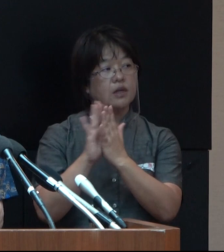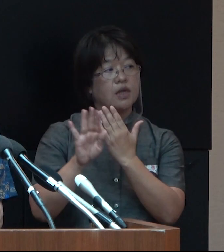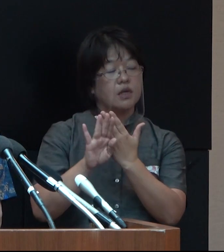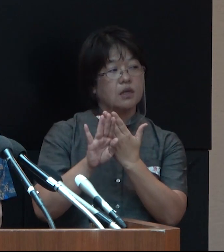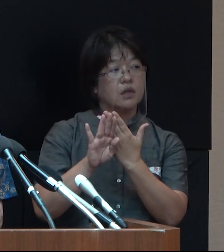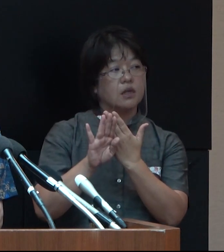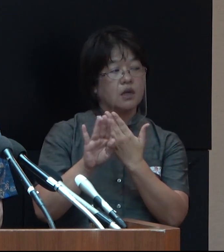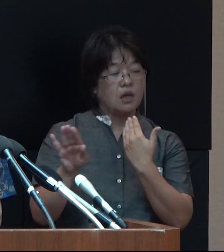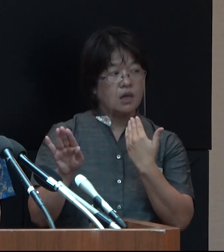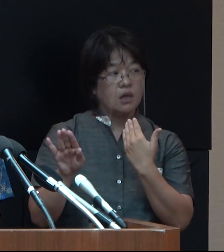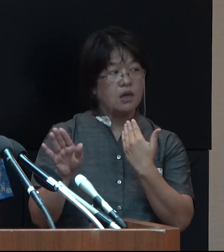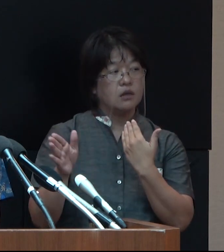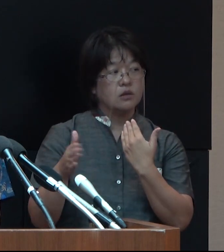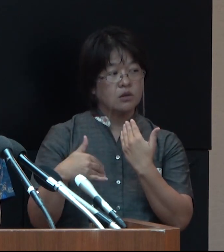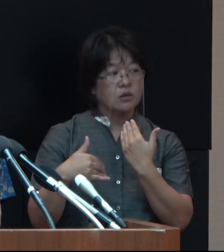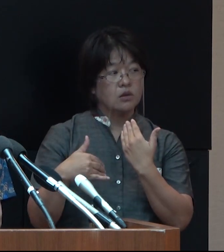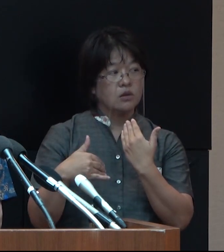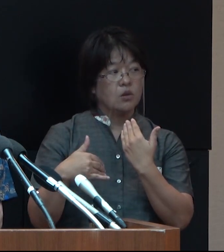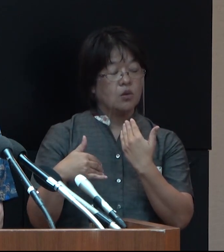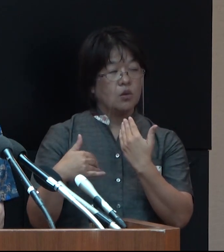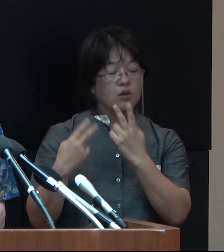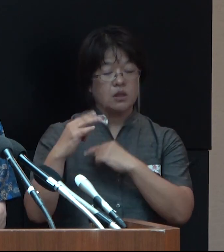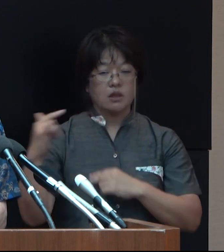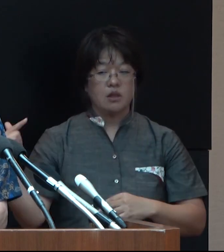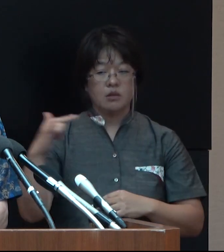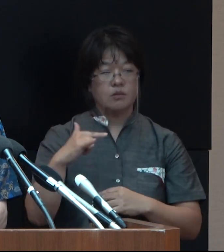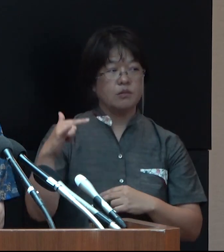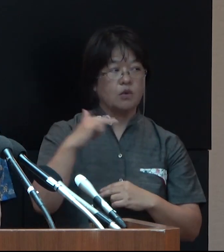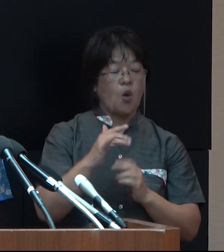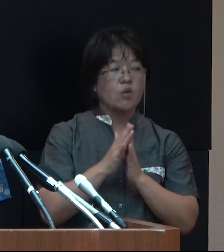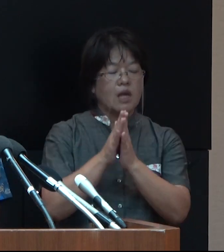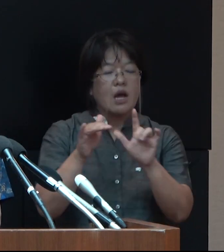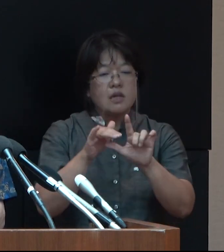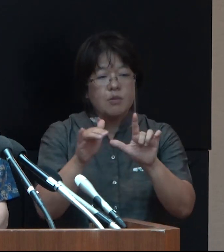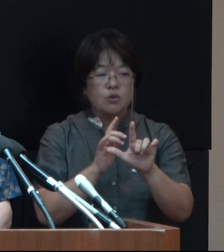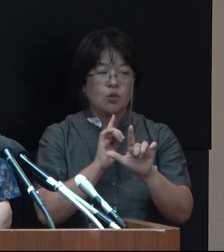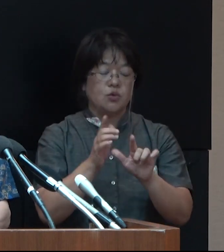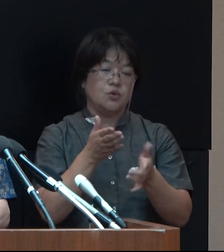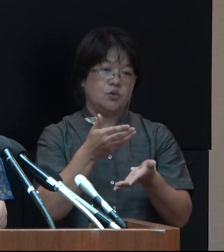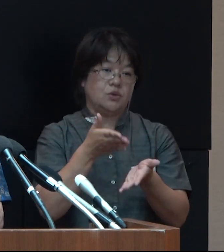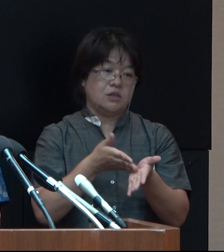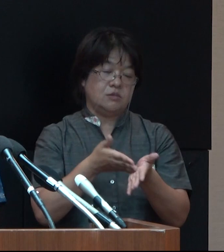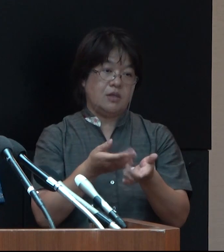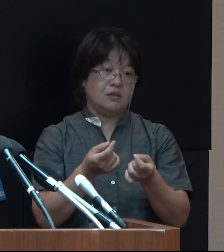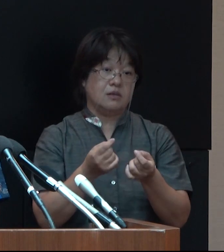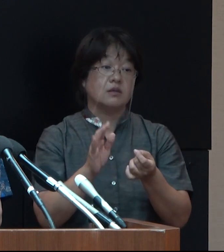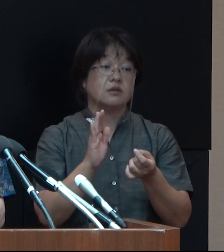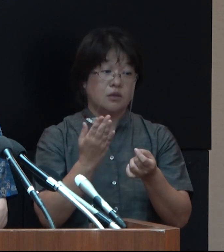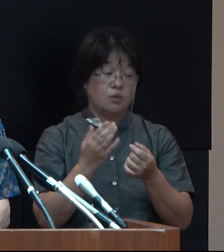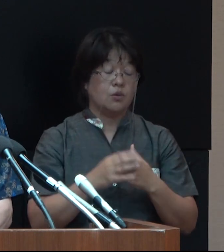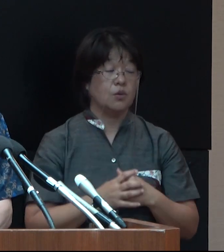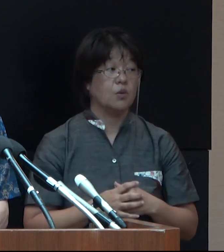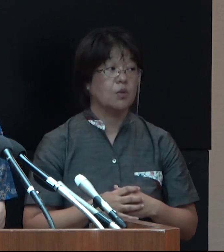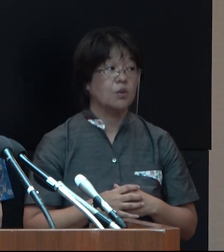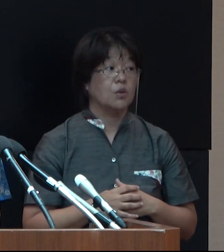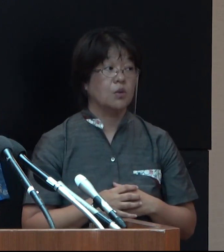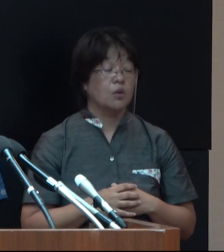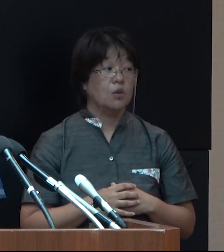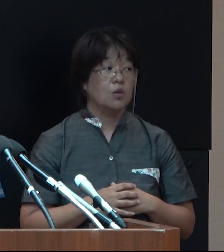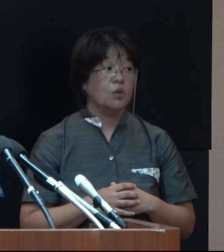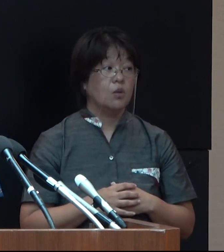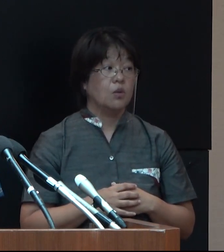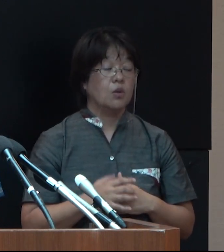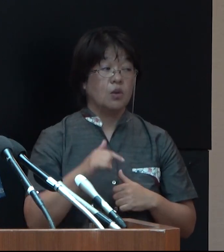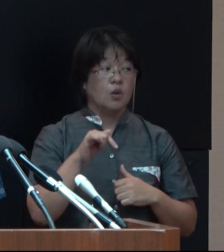での、県外からですね、来県に関してはお願いでしたというようなことをおっしゃっていますが、これやはり